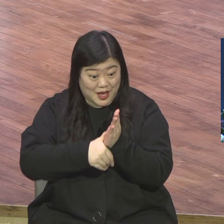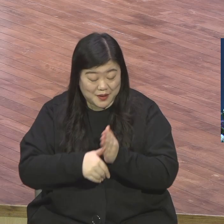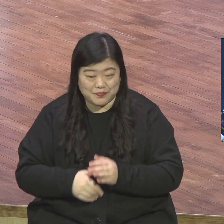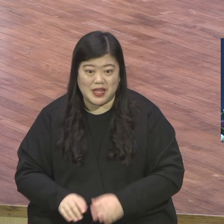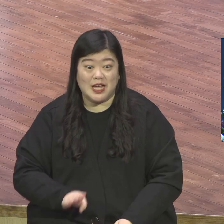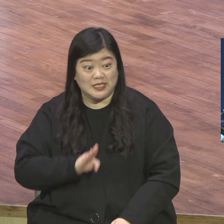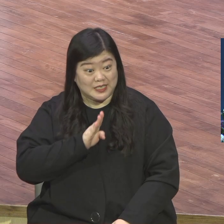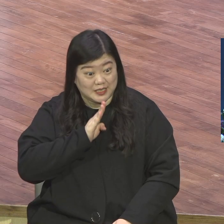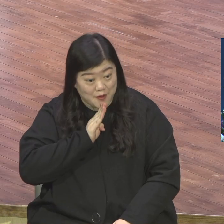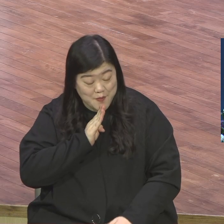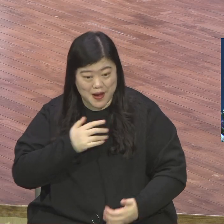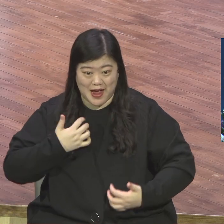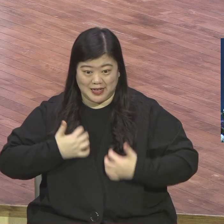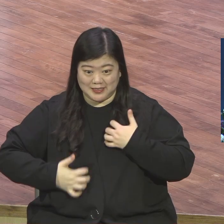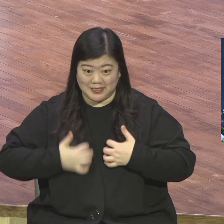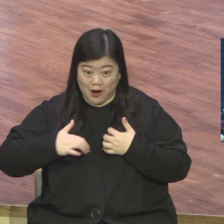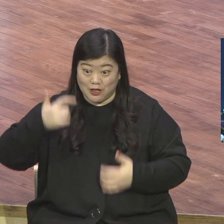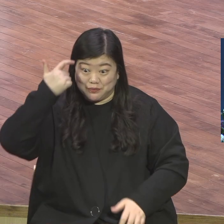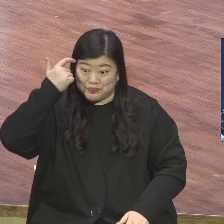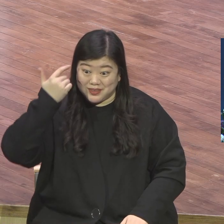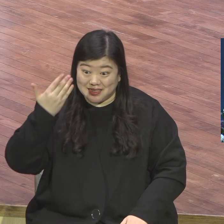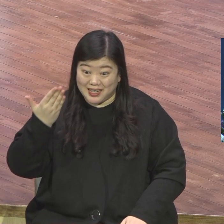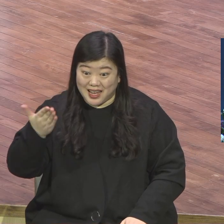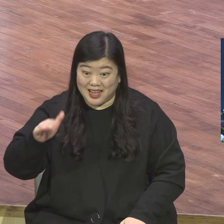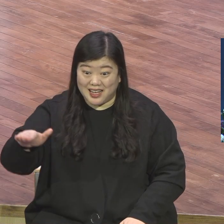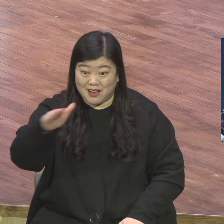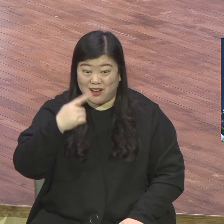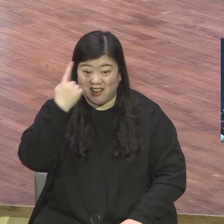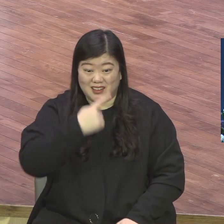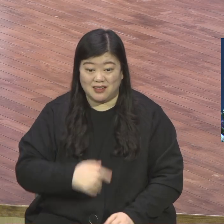눌려있어요. 지금 환경 사단이 완전히 장악해버린 세상이에요.